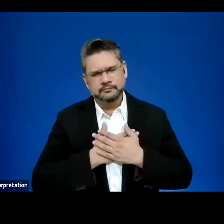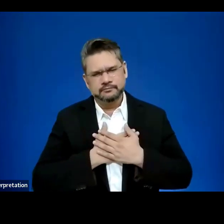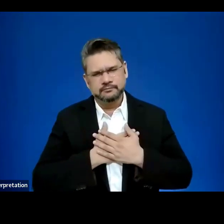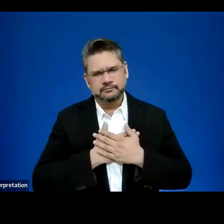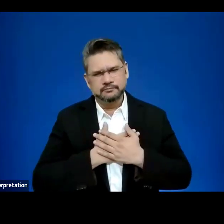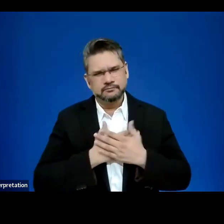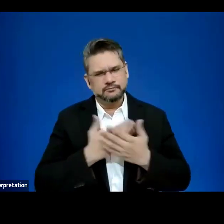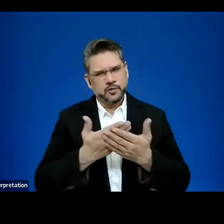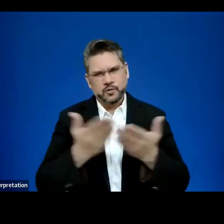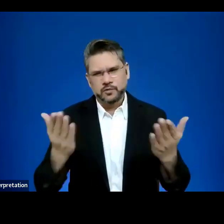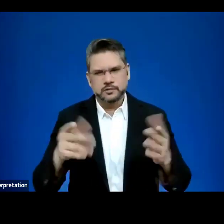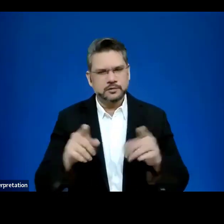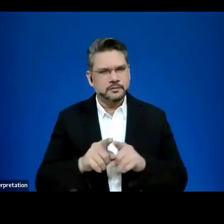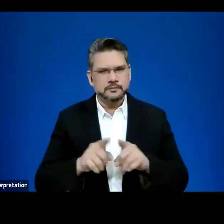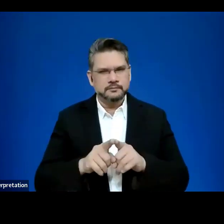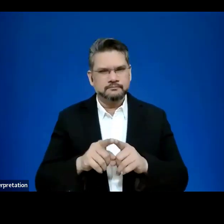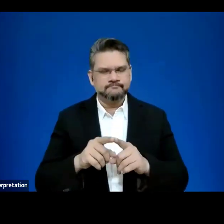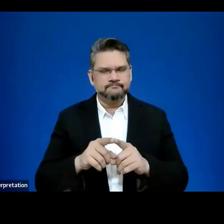谢谢。